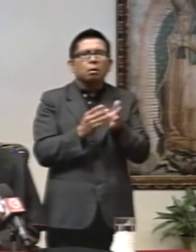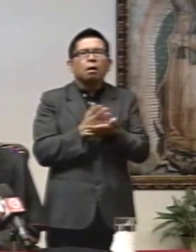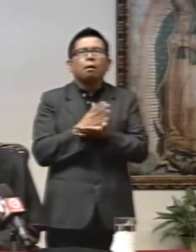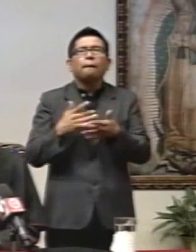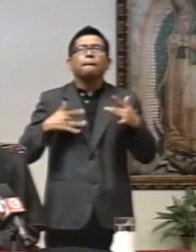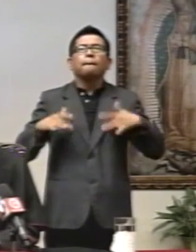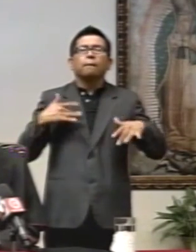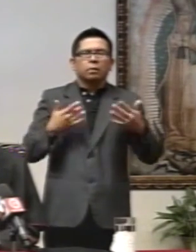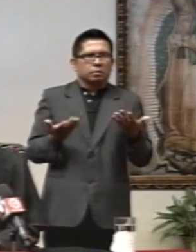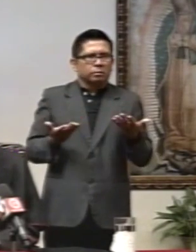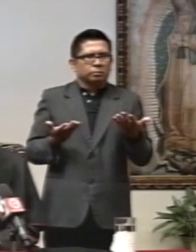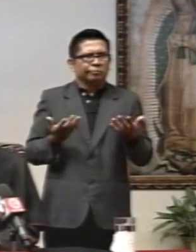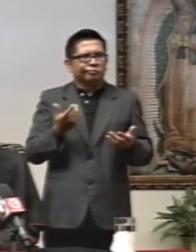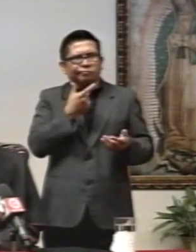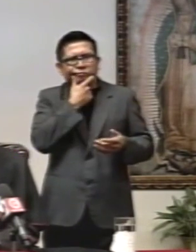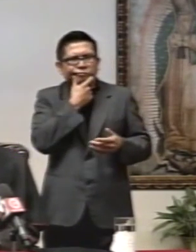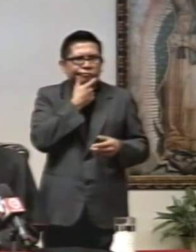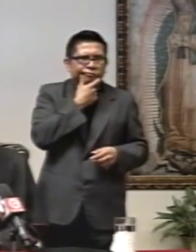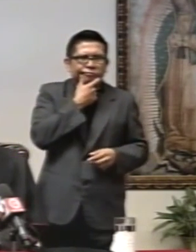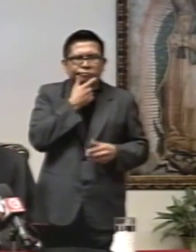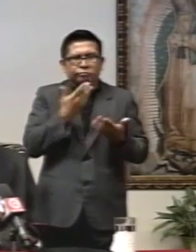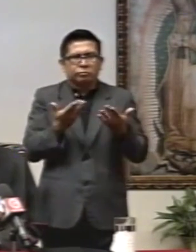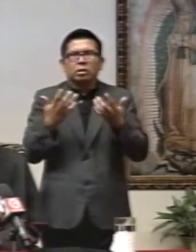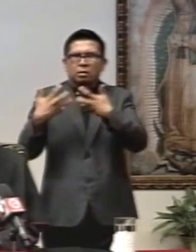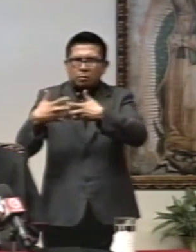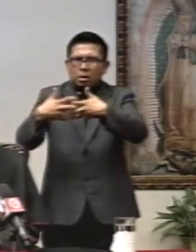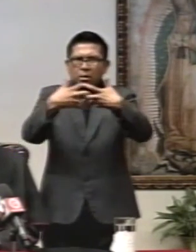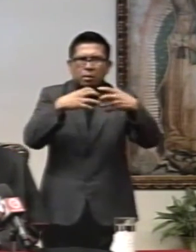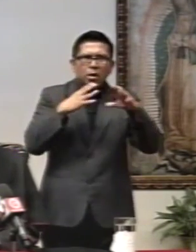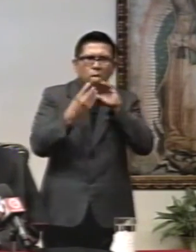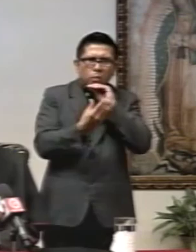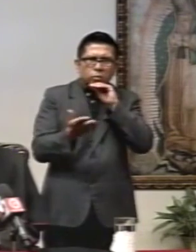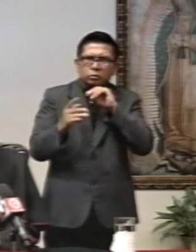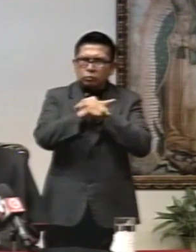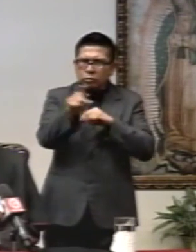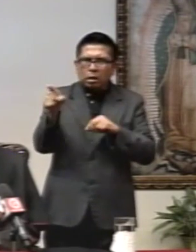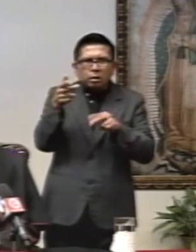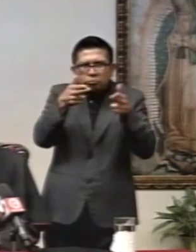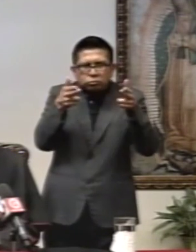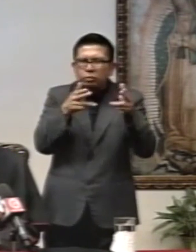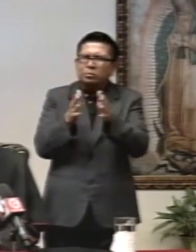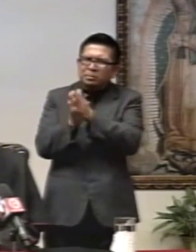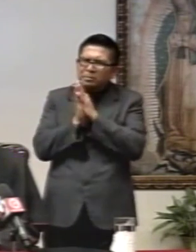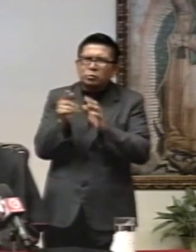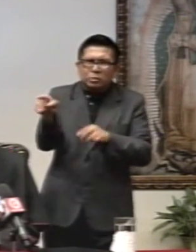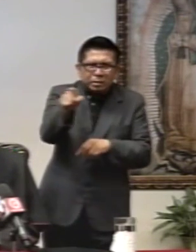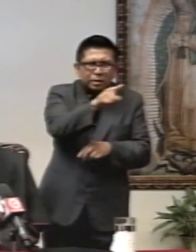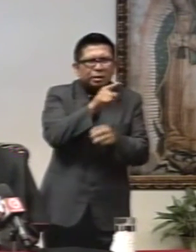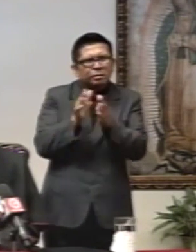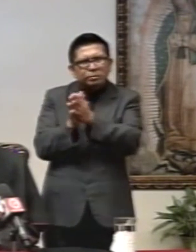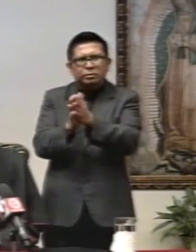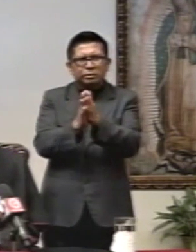pregunta. Incluso los medios, yo les suplicaría